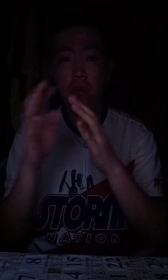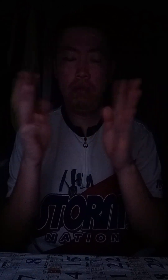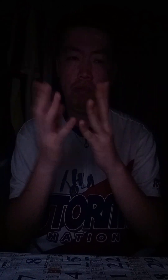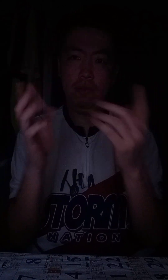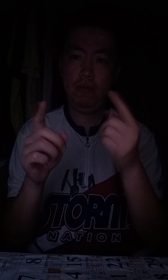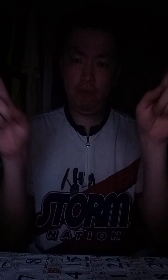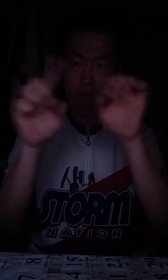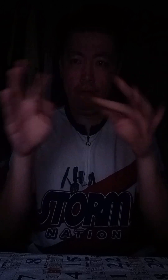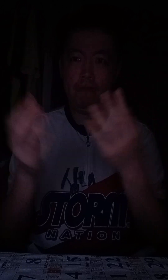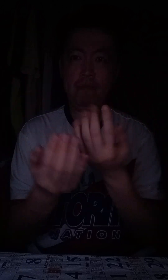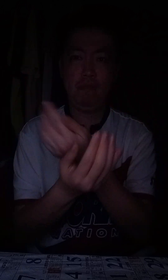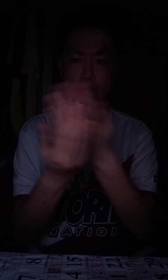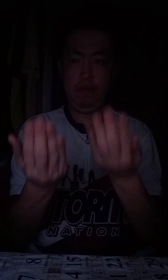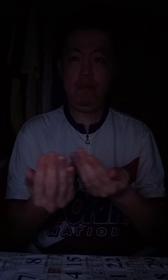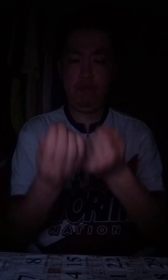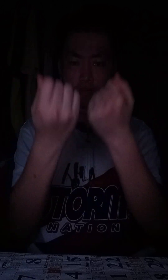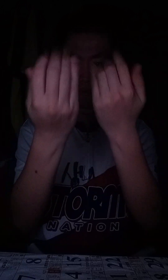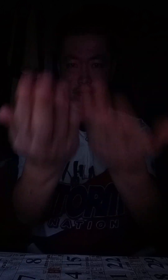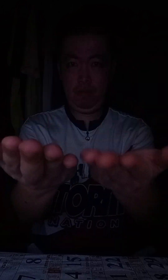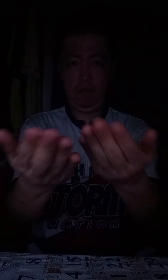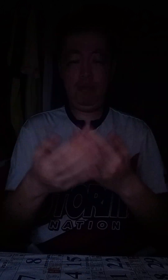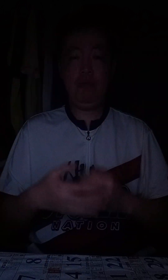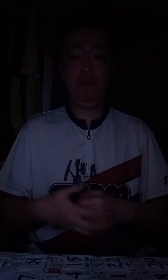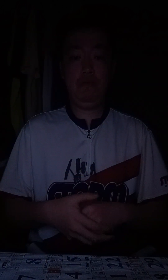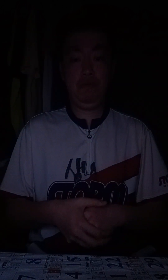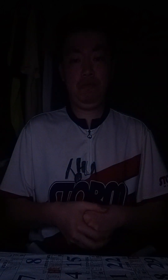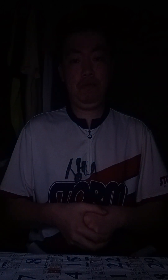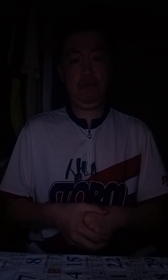사건 사고 소식 백종규 기자가 전해드립니다.